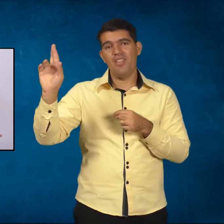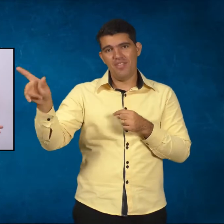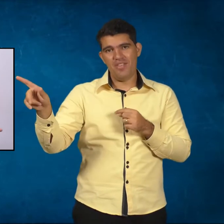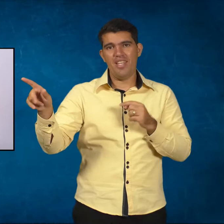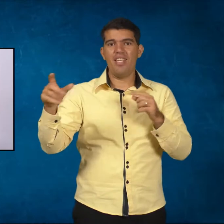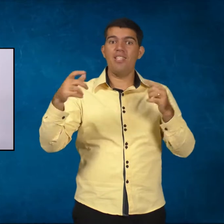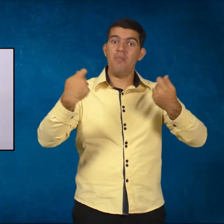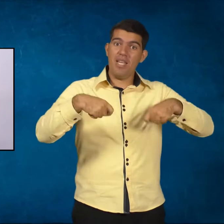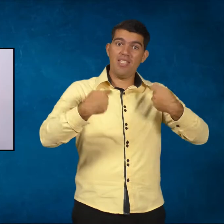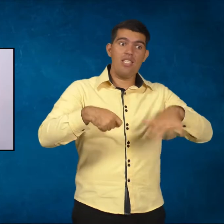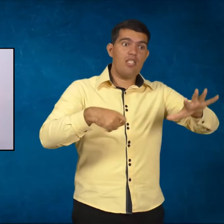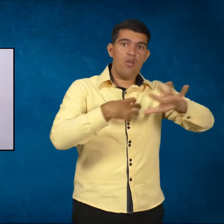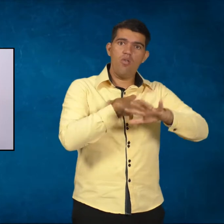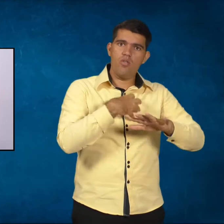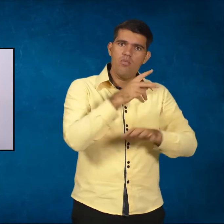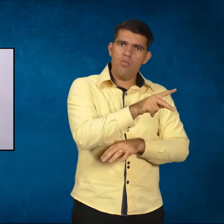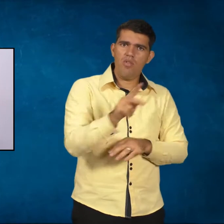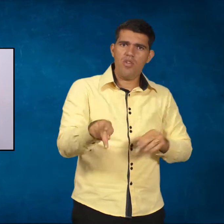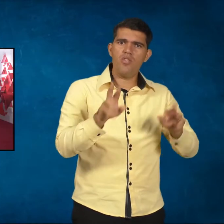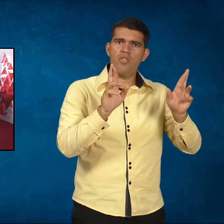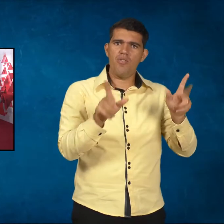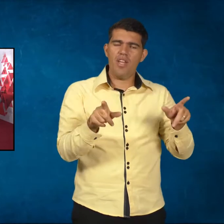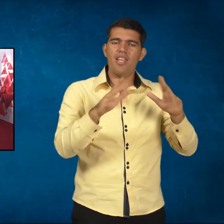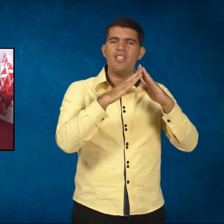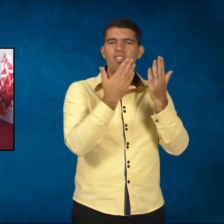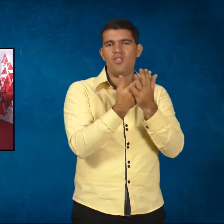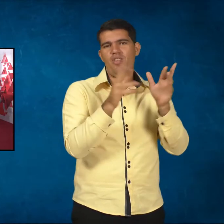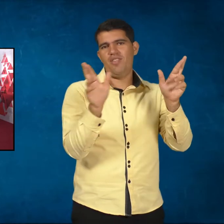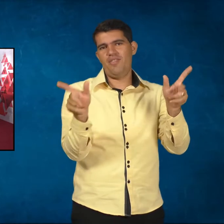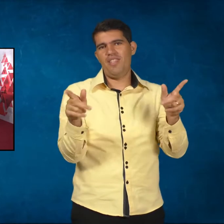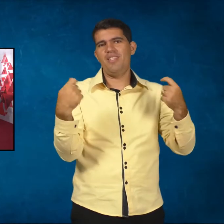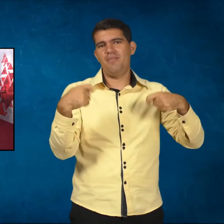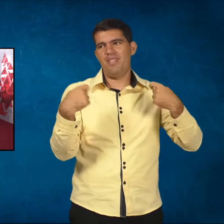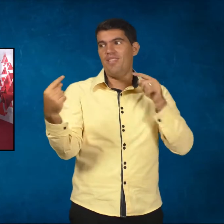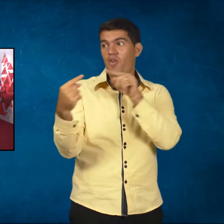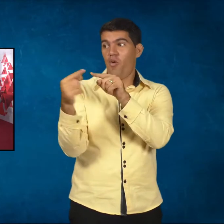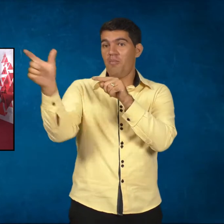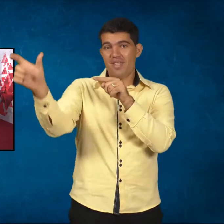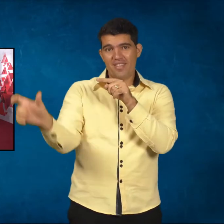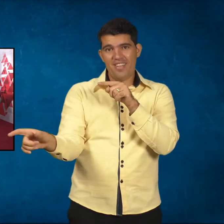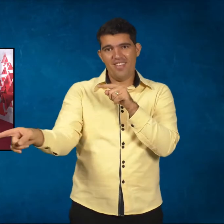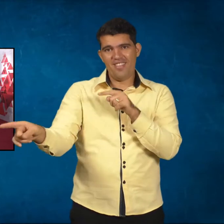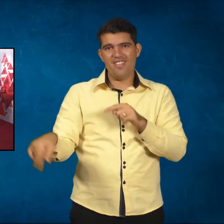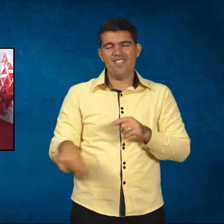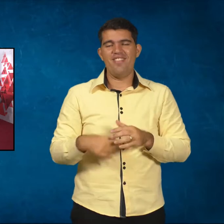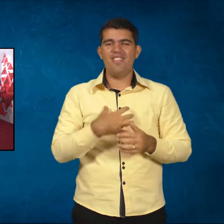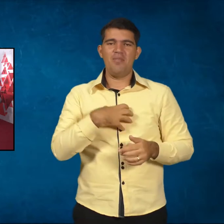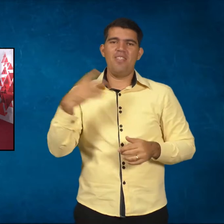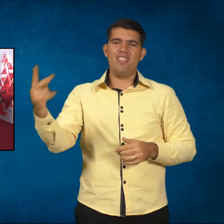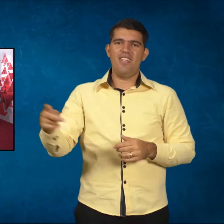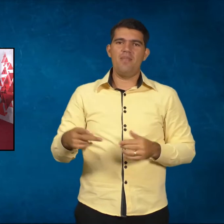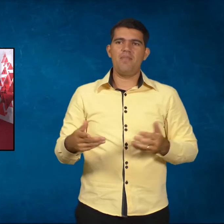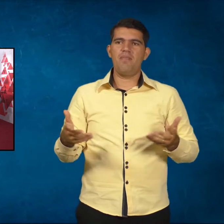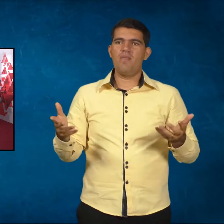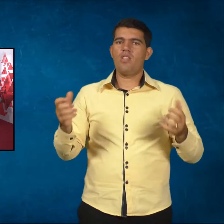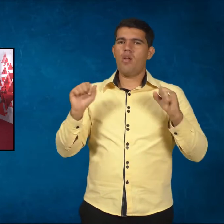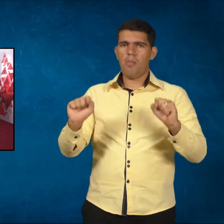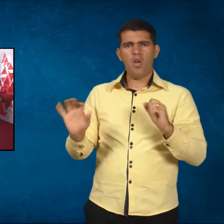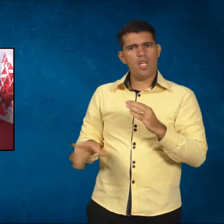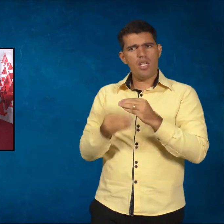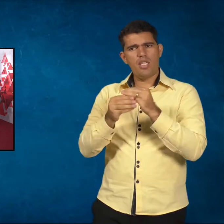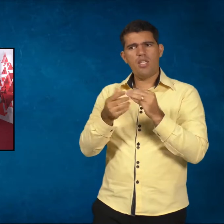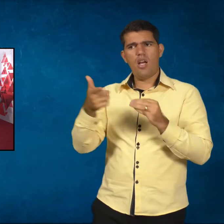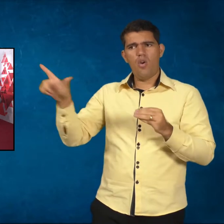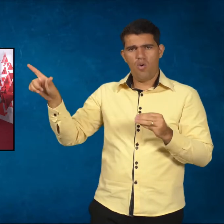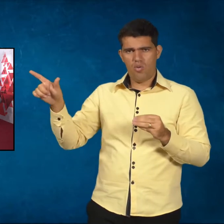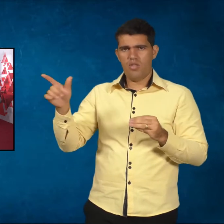porque é diferente necessitando também de professor diferentes e descola diferente e eu acho que a gente pode acrescentar um aspecto